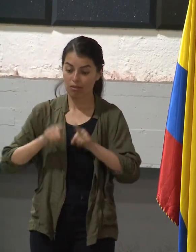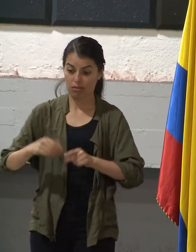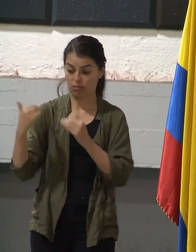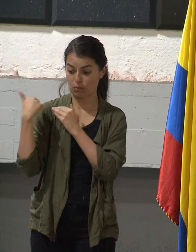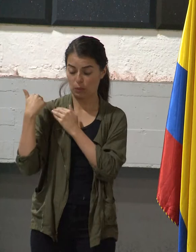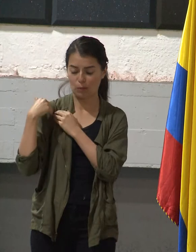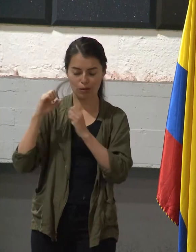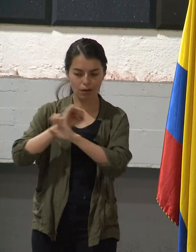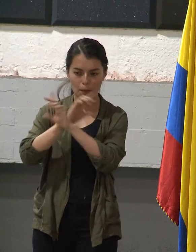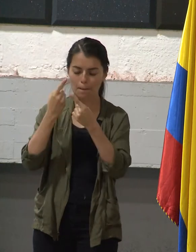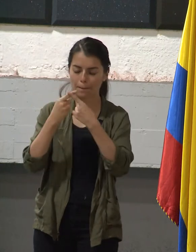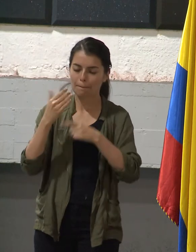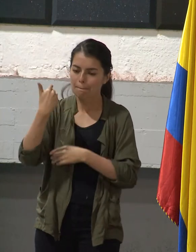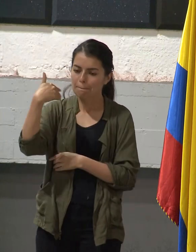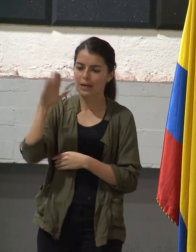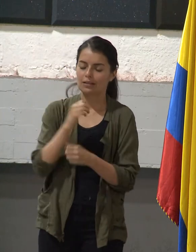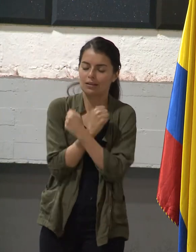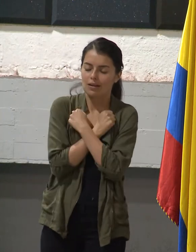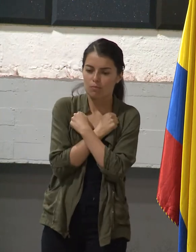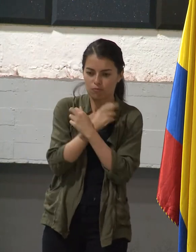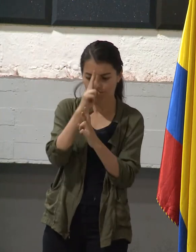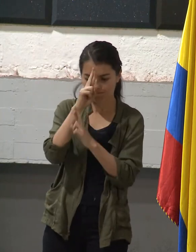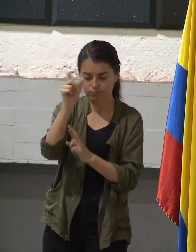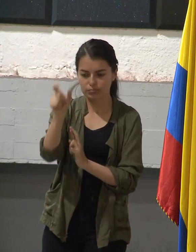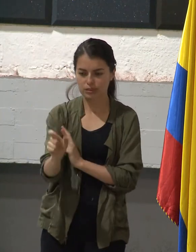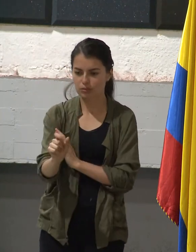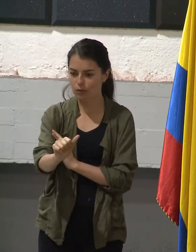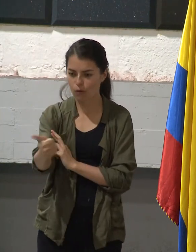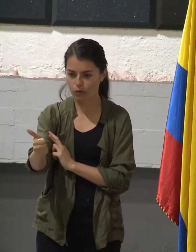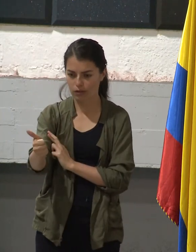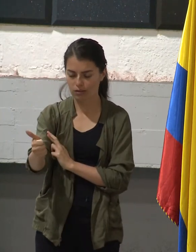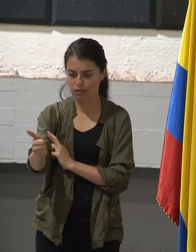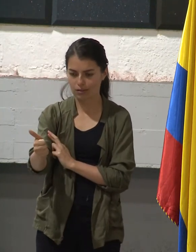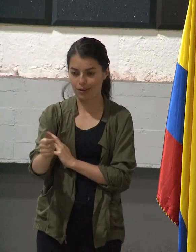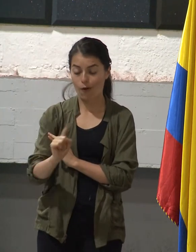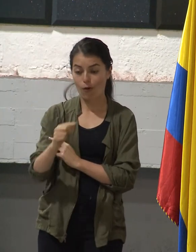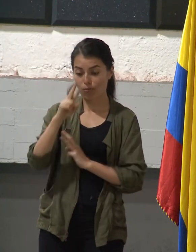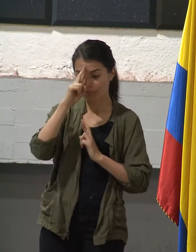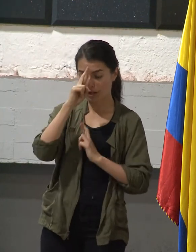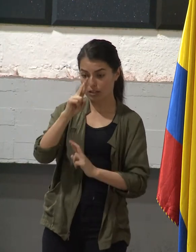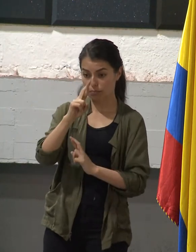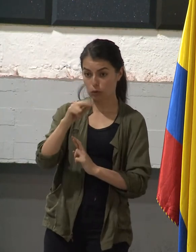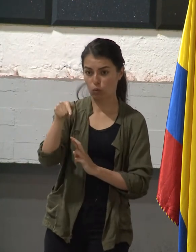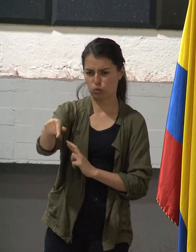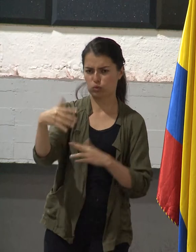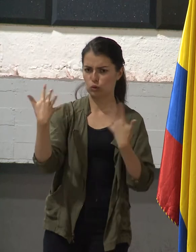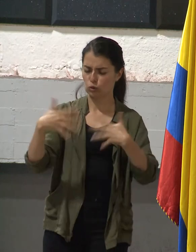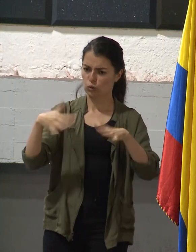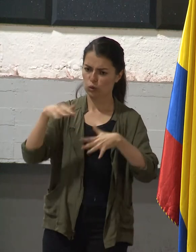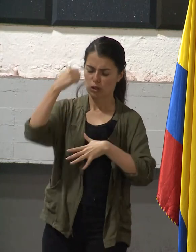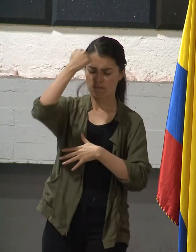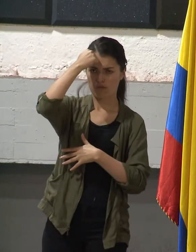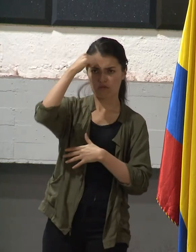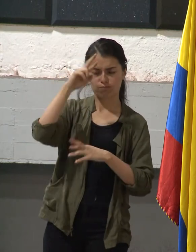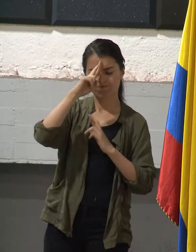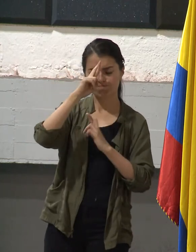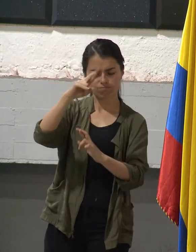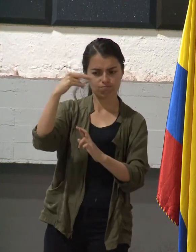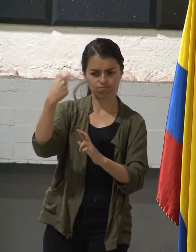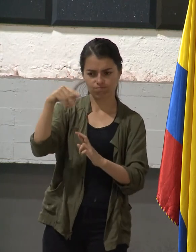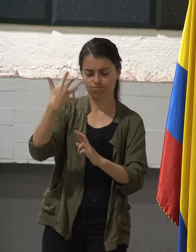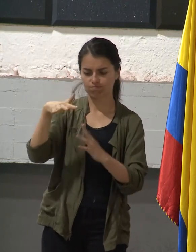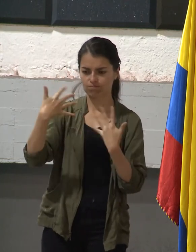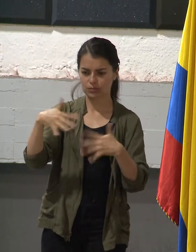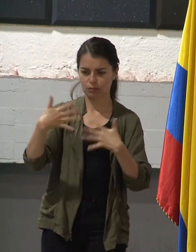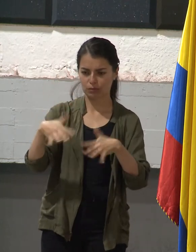todo con amor y respeto por el otro y no respeto porque tenga más conocimiento que nosotros tan común en la